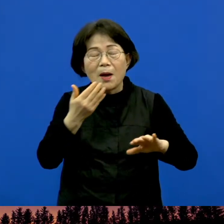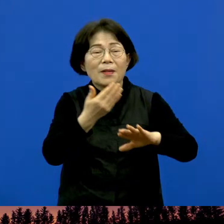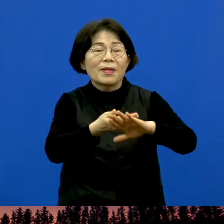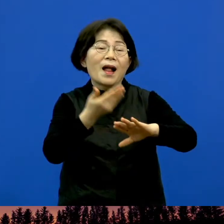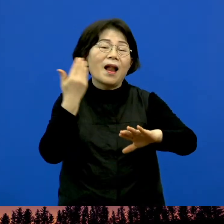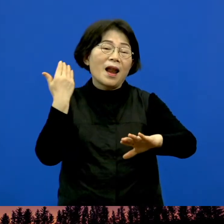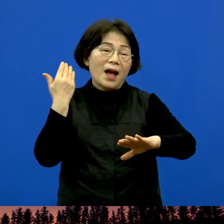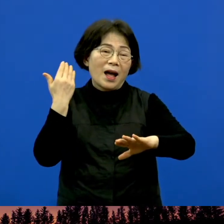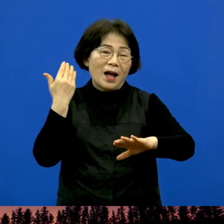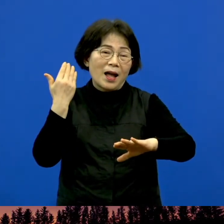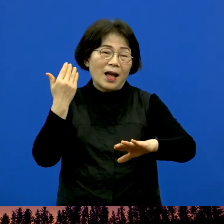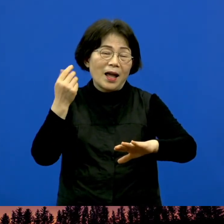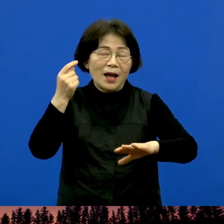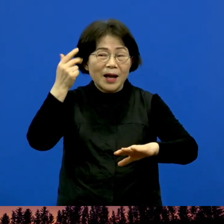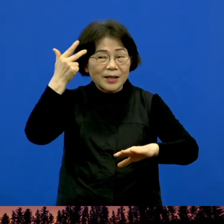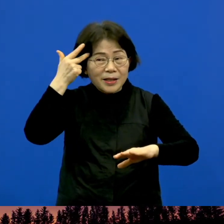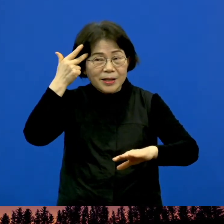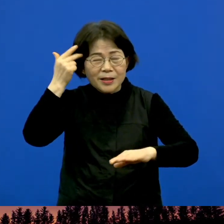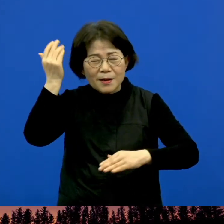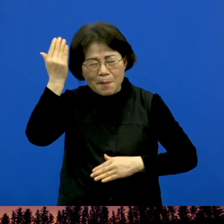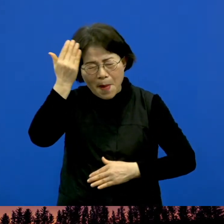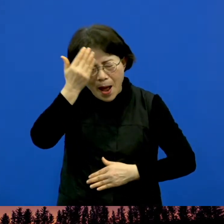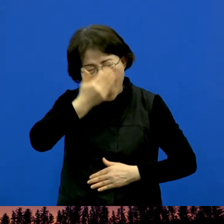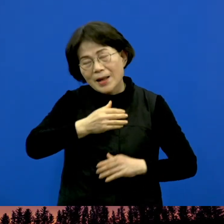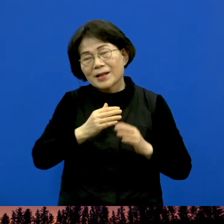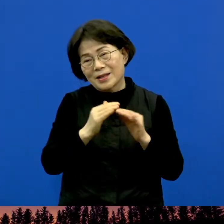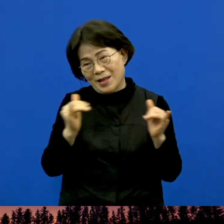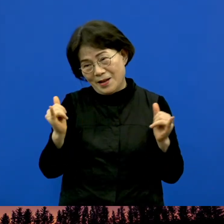다른데요. 정신이 맑은데요.